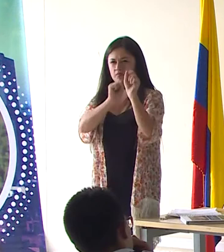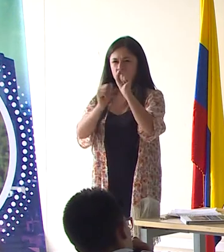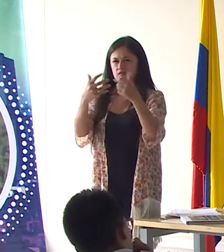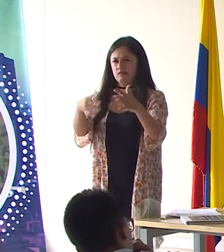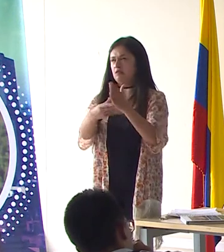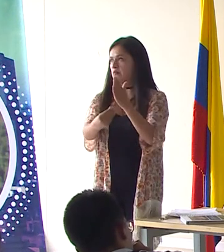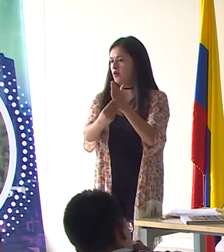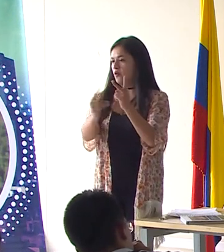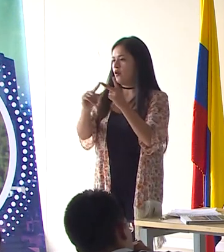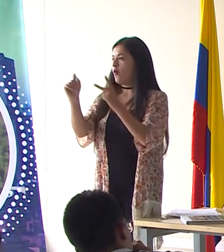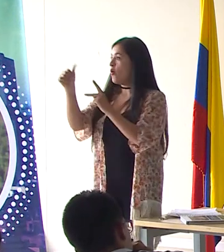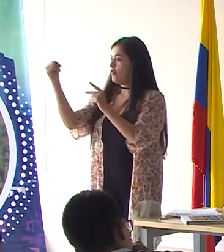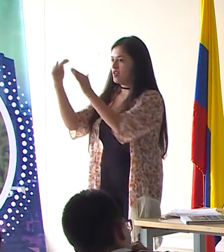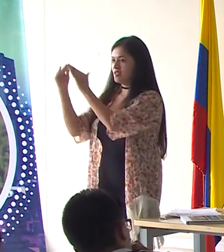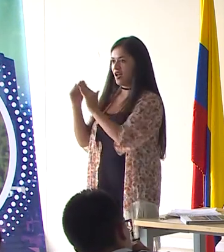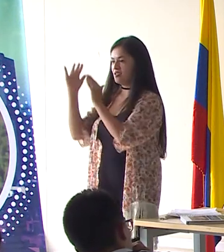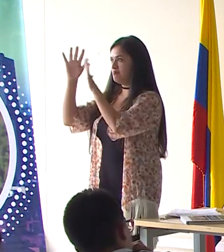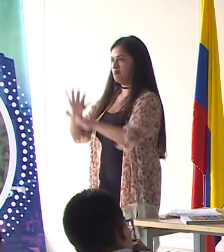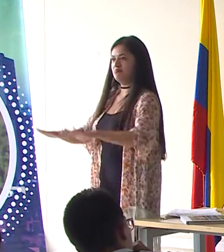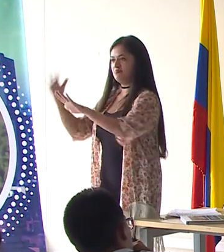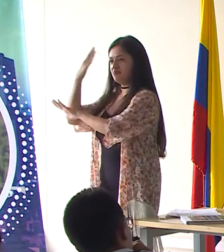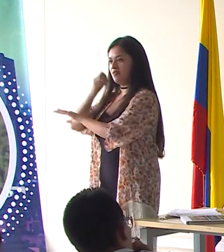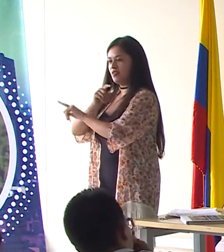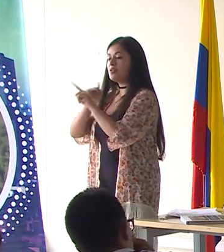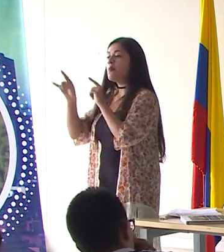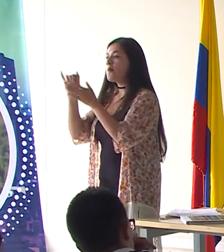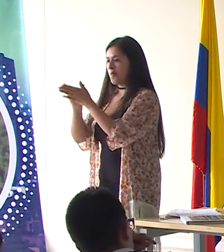lo tanto la desigualdad se ha especializado